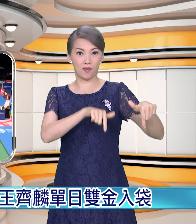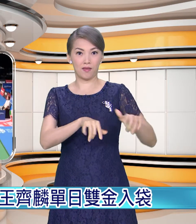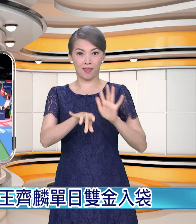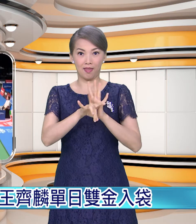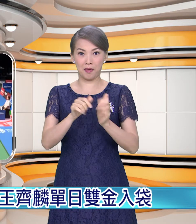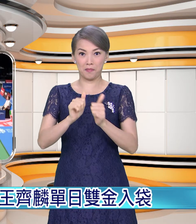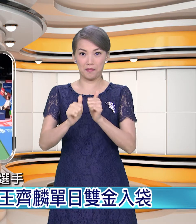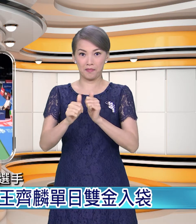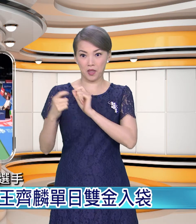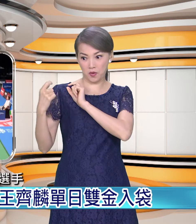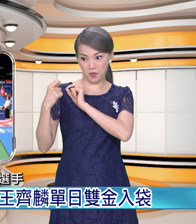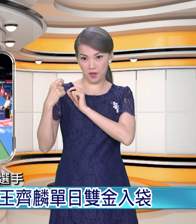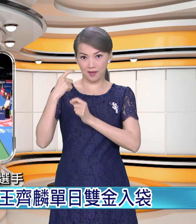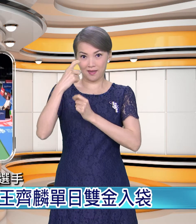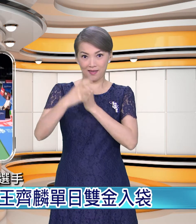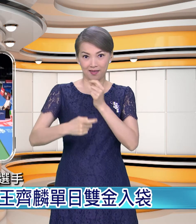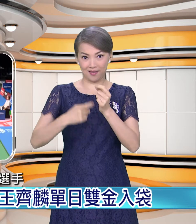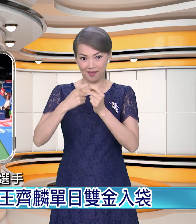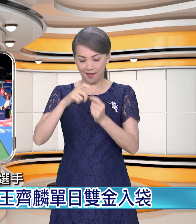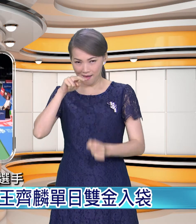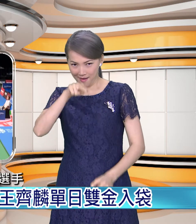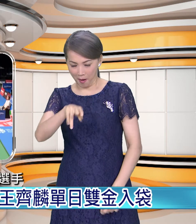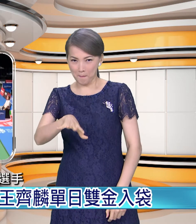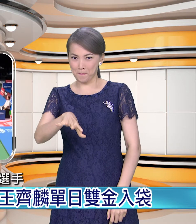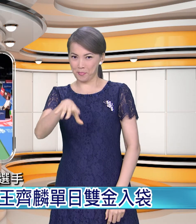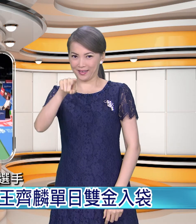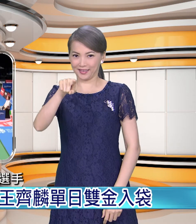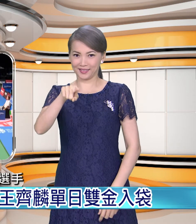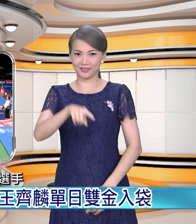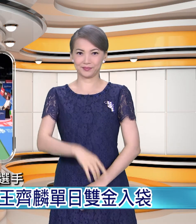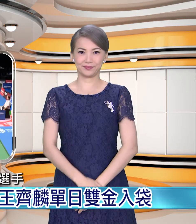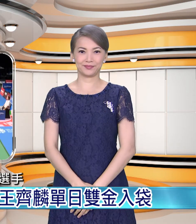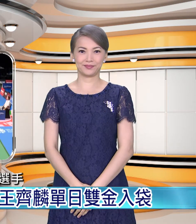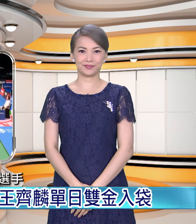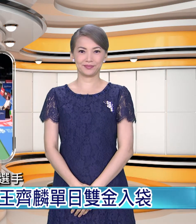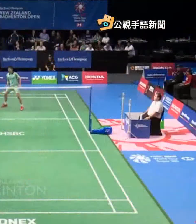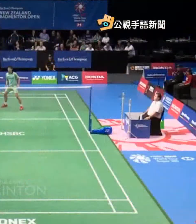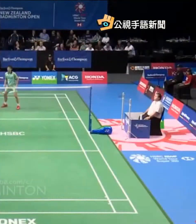赛一天内双金入袋的选手。